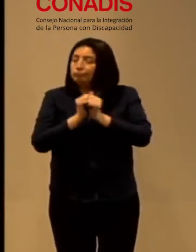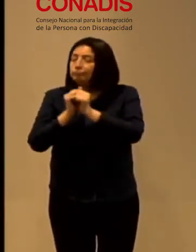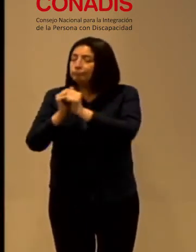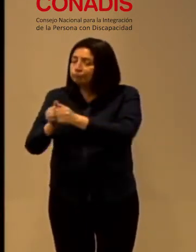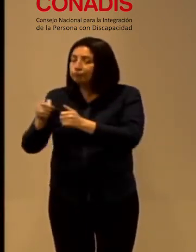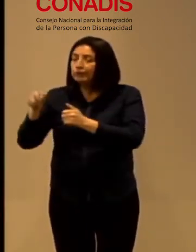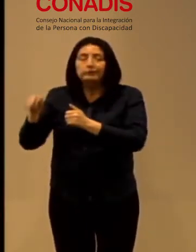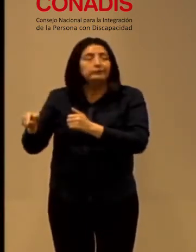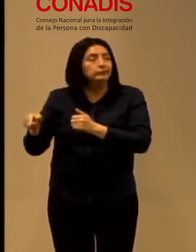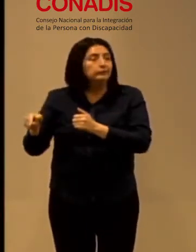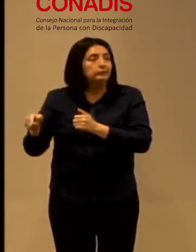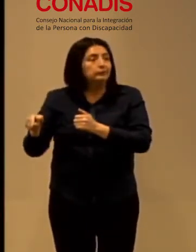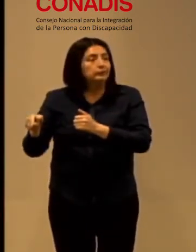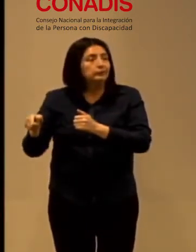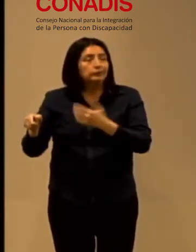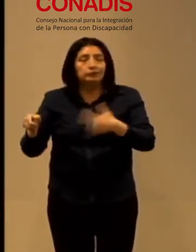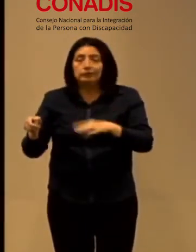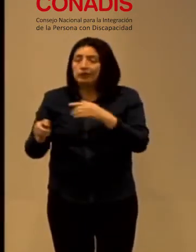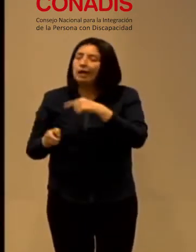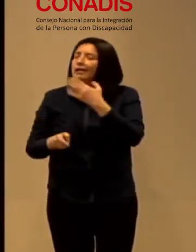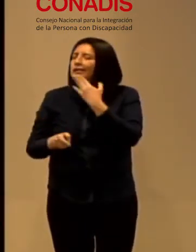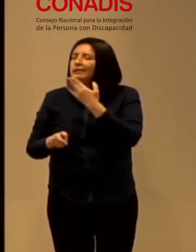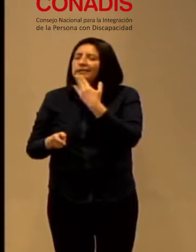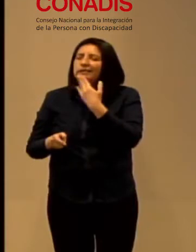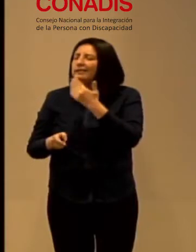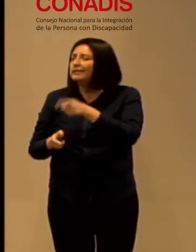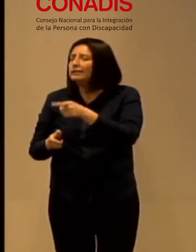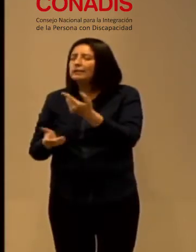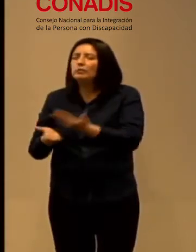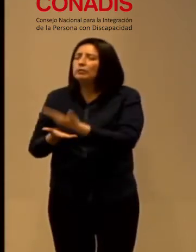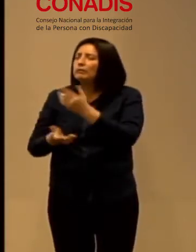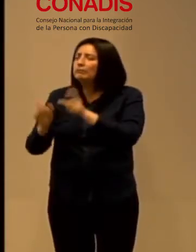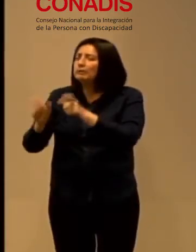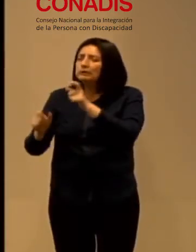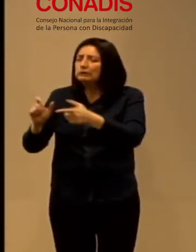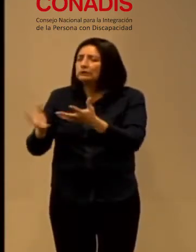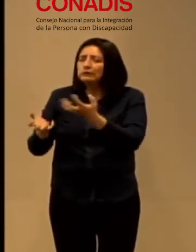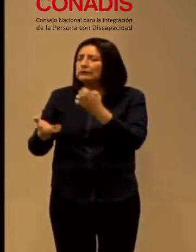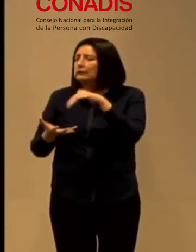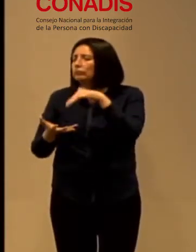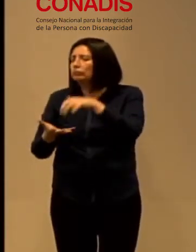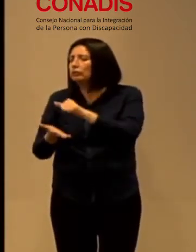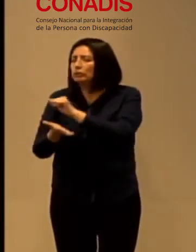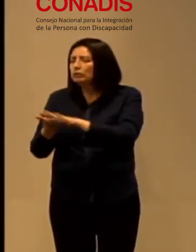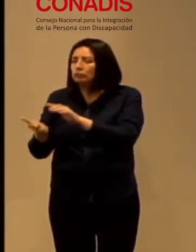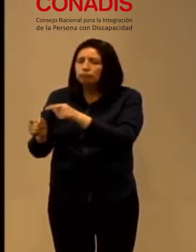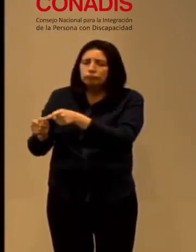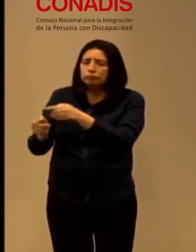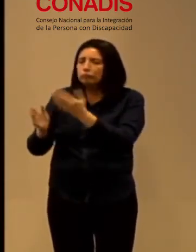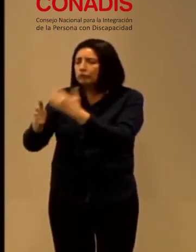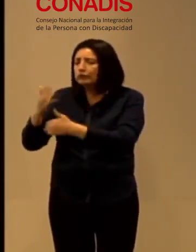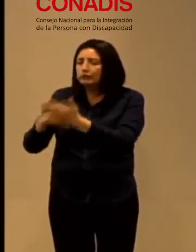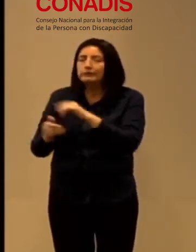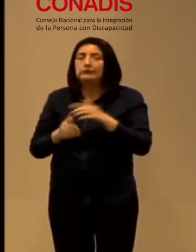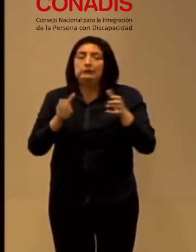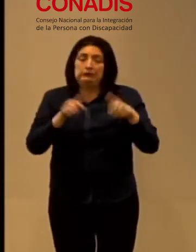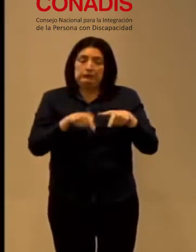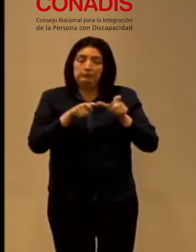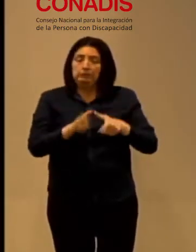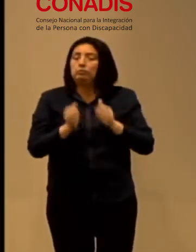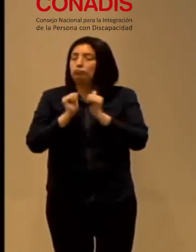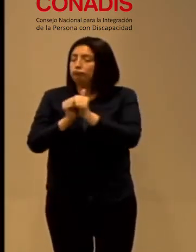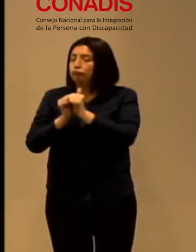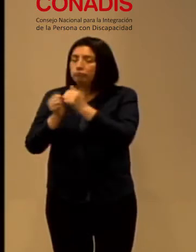toman nota de quiénes son los nuevos becarios que presentan discapacidad, ¿no? Y realizan el seguimiento y coordinación